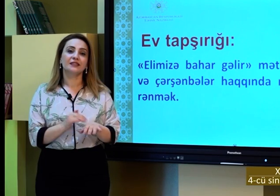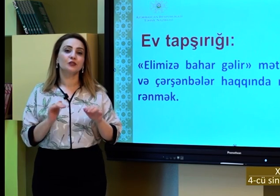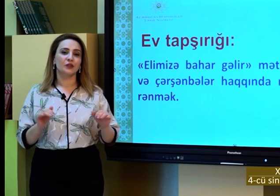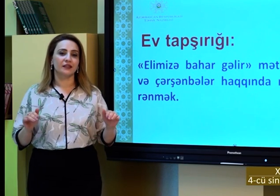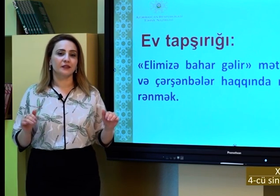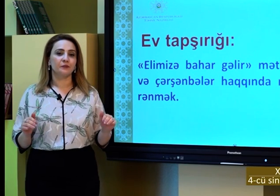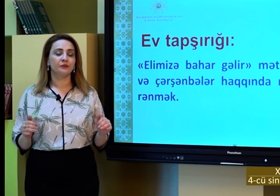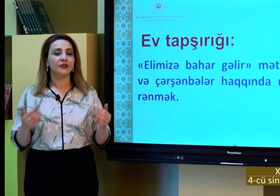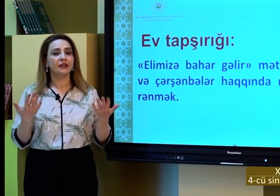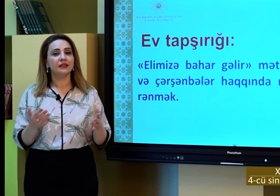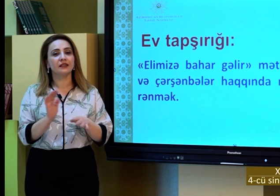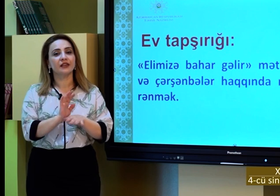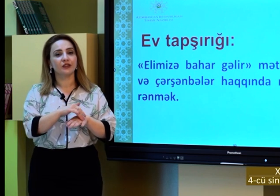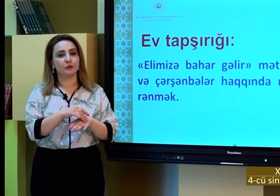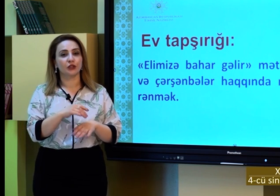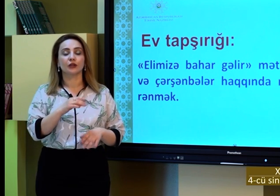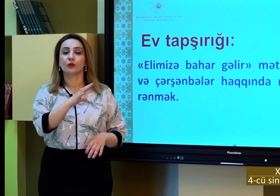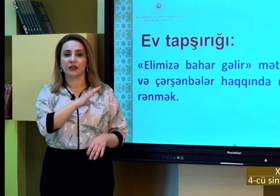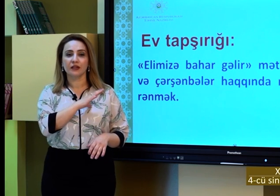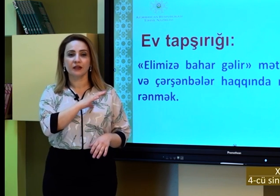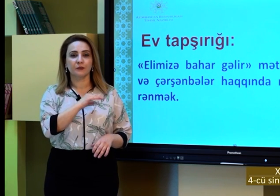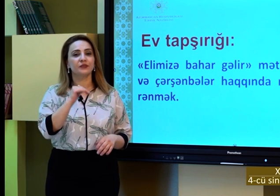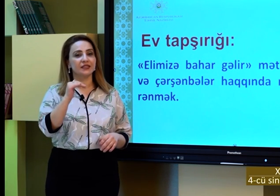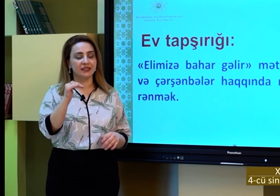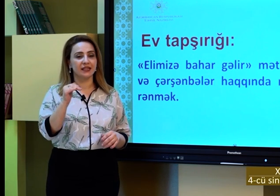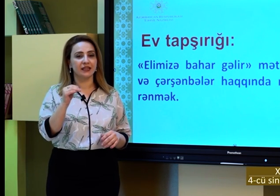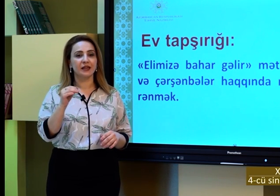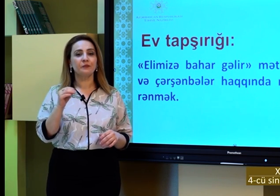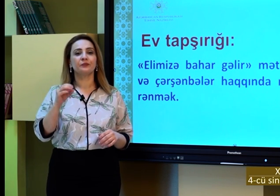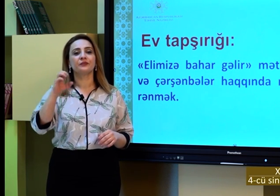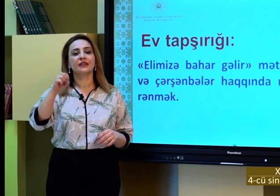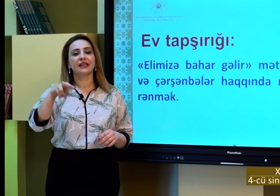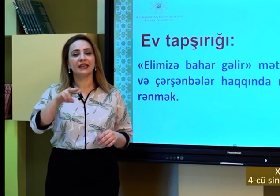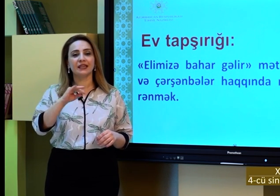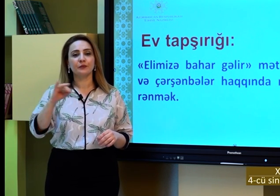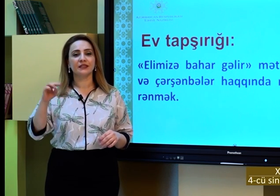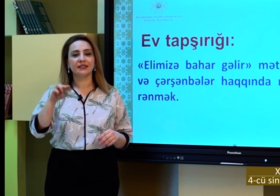Əziz uşaqlar, indi ev tapşırığı olaraq sizlərə elimizə